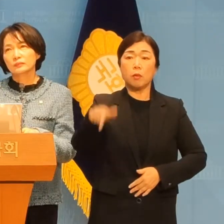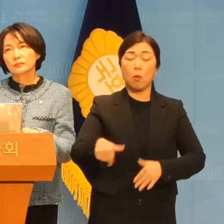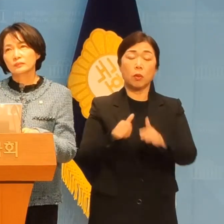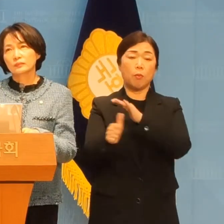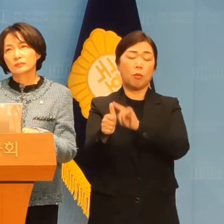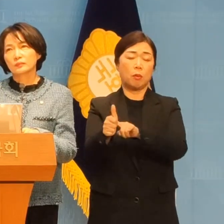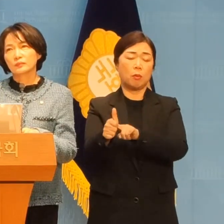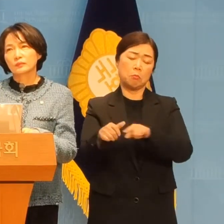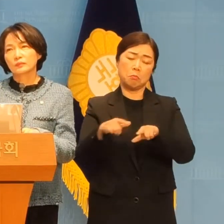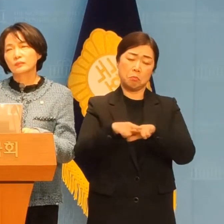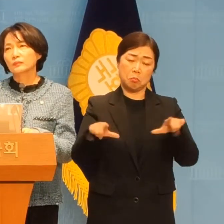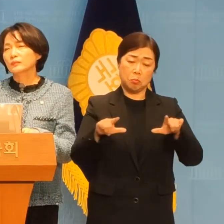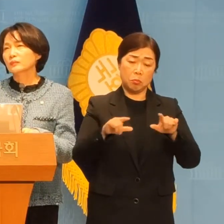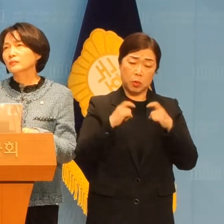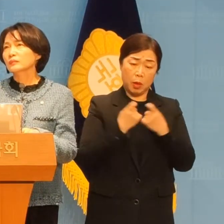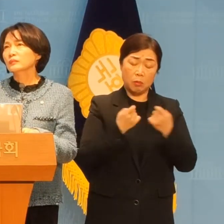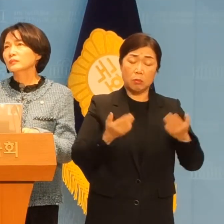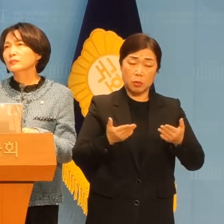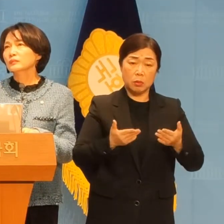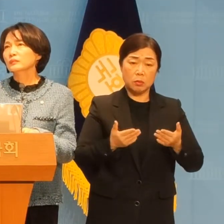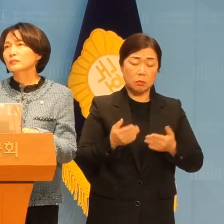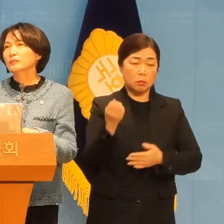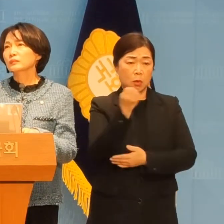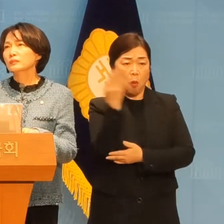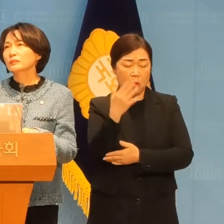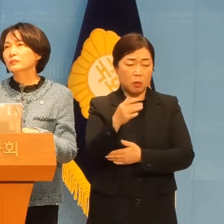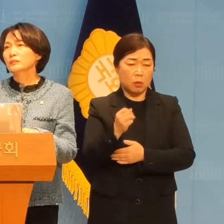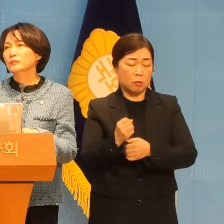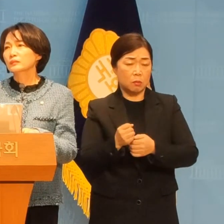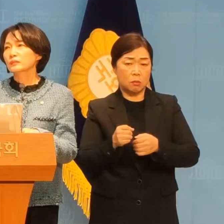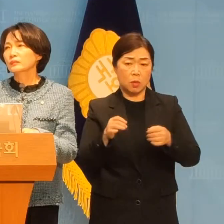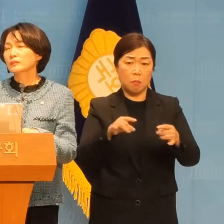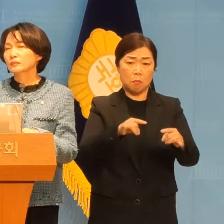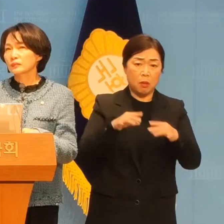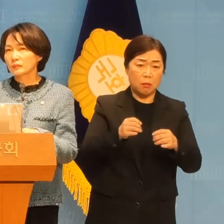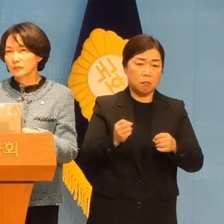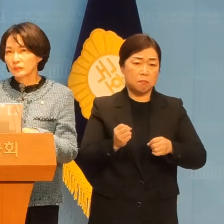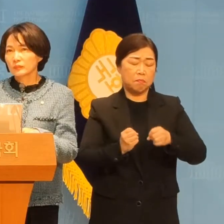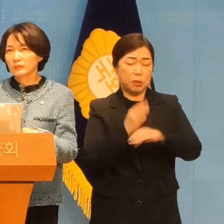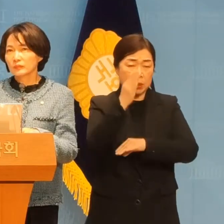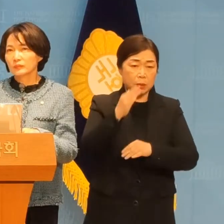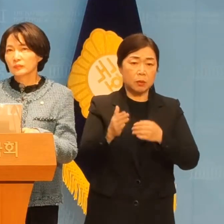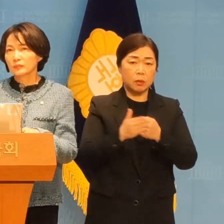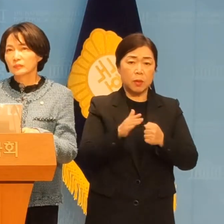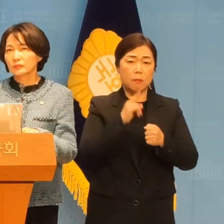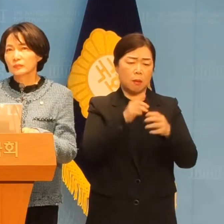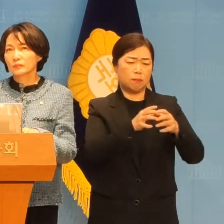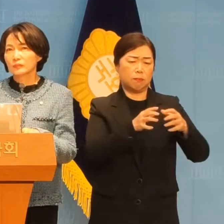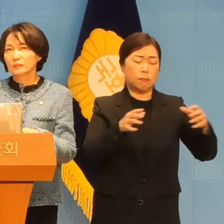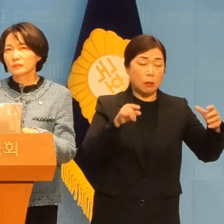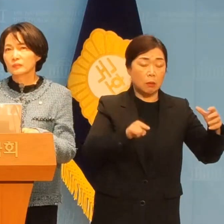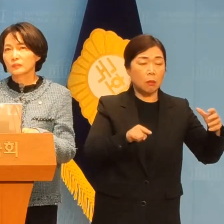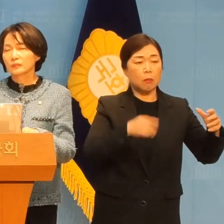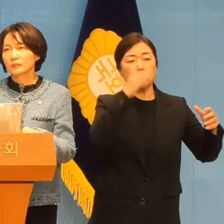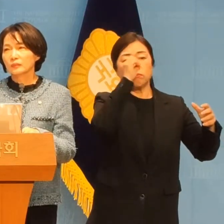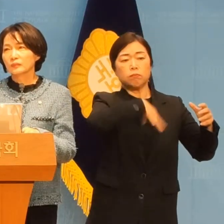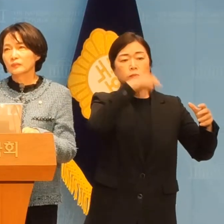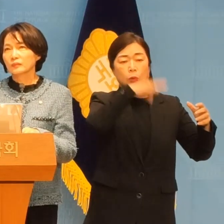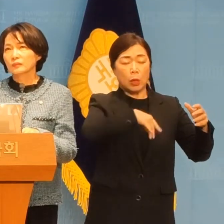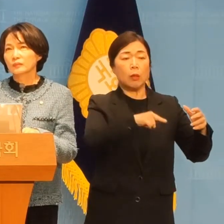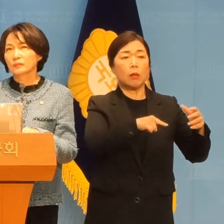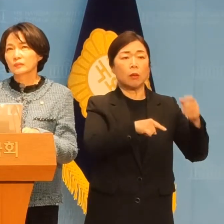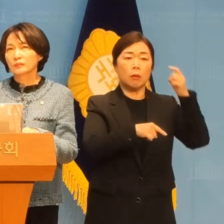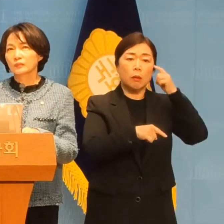일, 언론이 지나치게 반응한다라며 논란을 경시하는 발언으로 사회적 약자에 대한